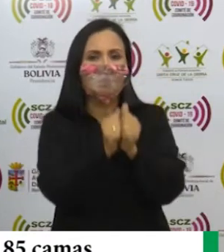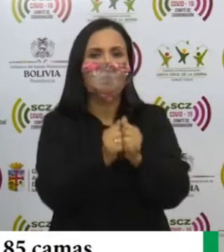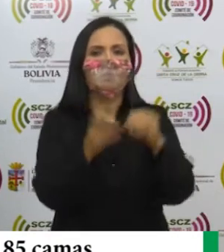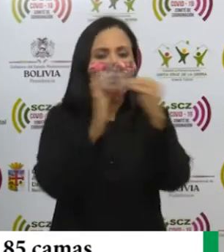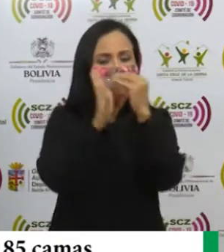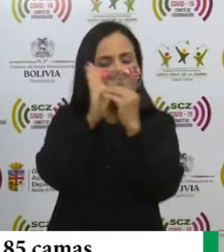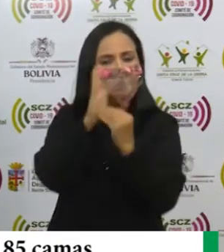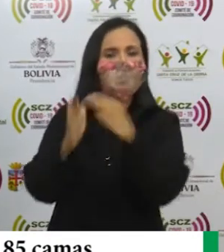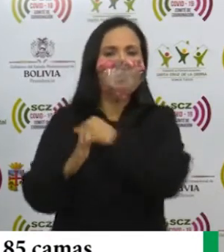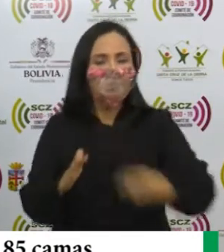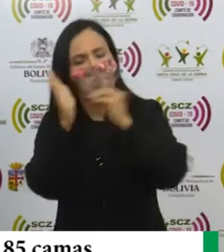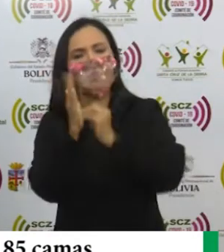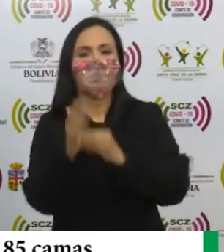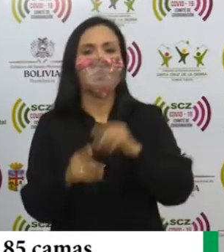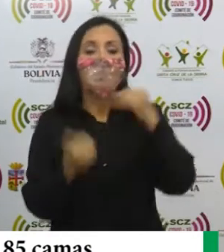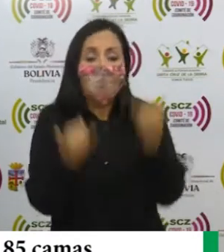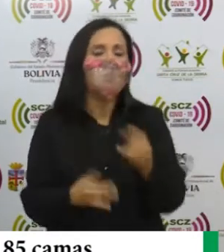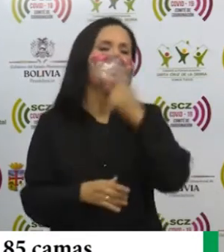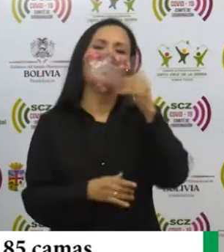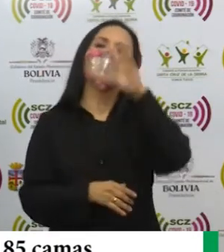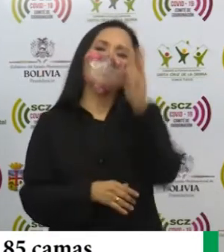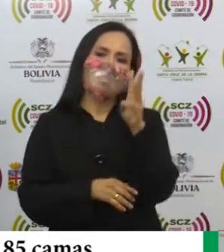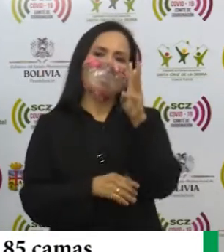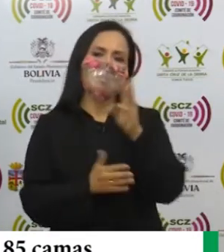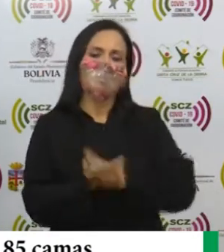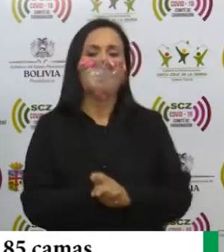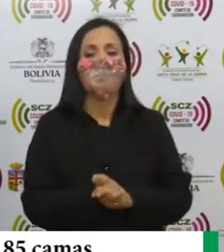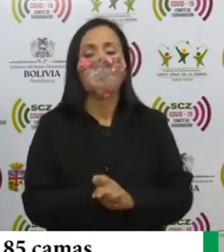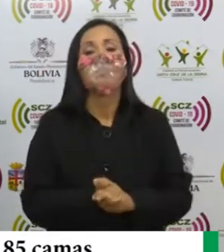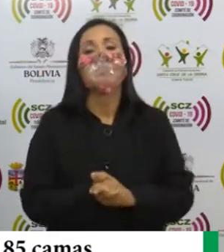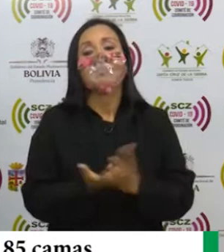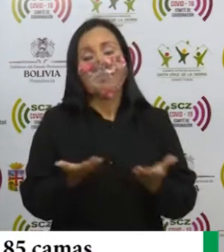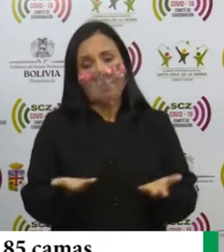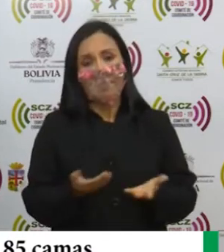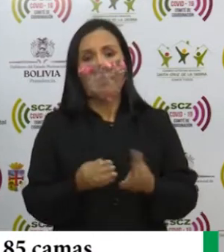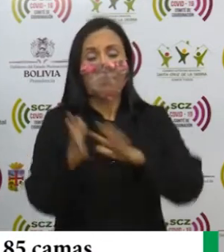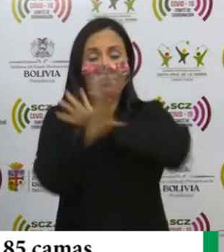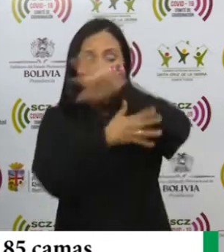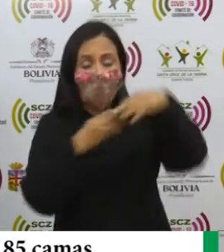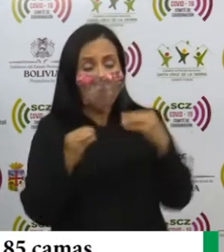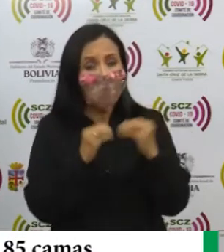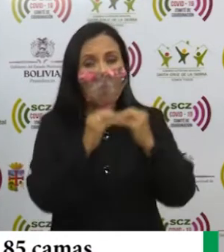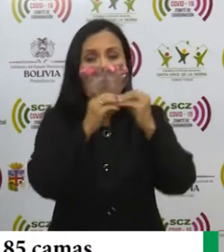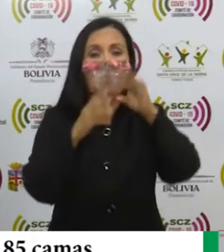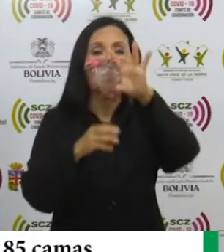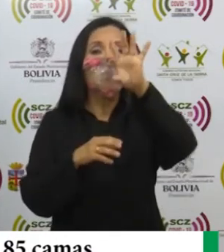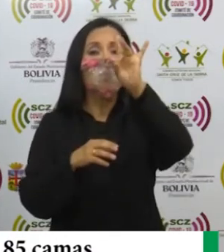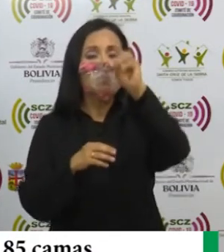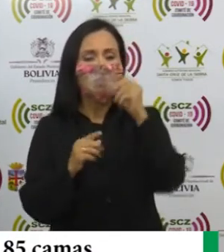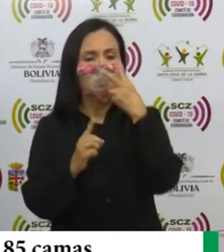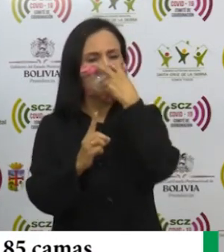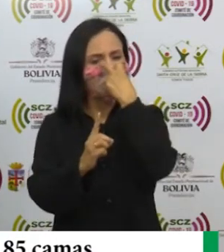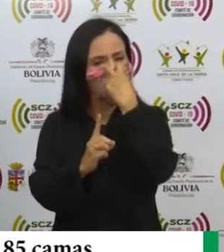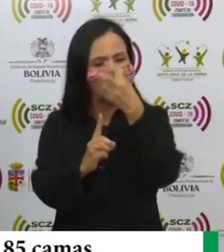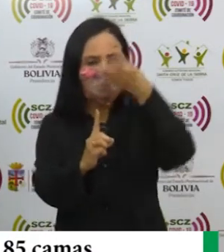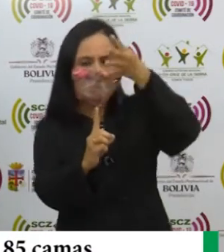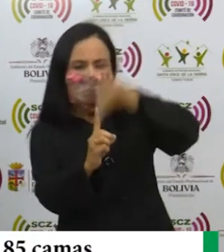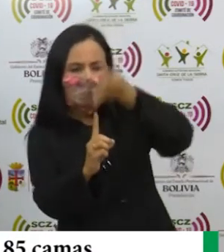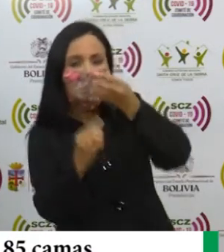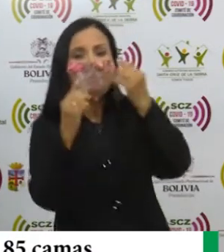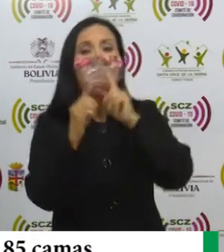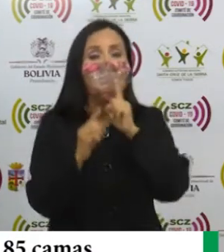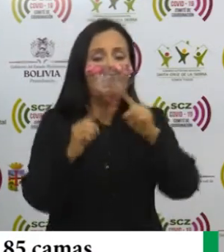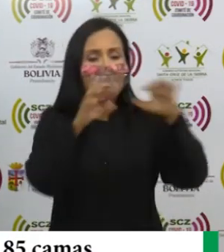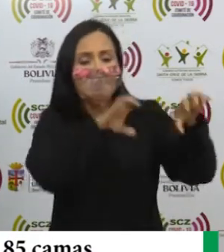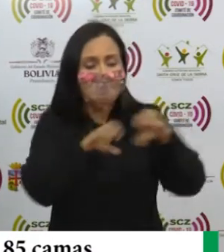registros de municipios de provincia. En total, tenemos el dato de 80 sospechosos que estamos haciendo la